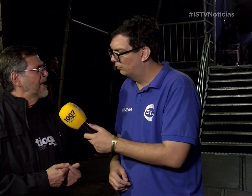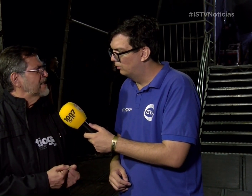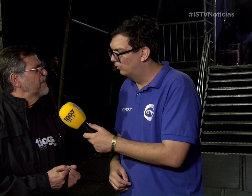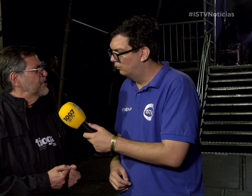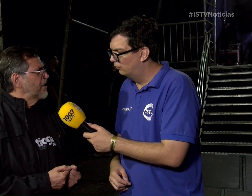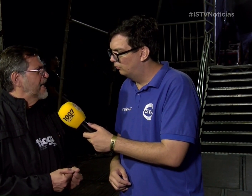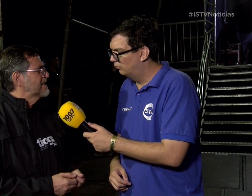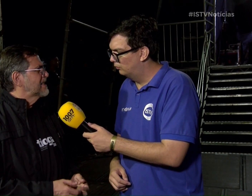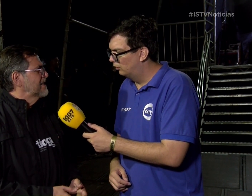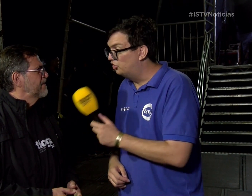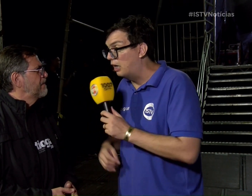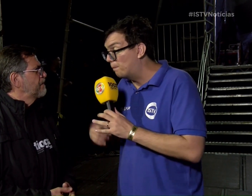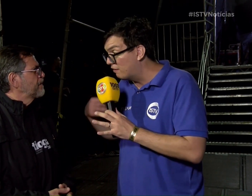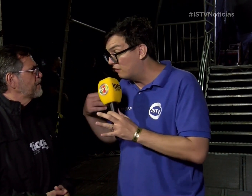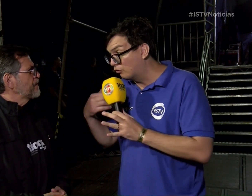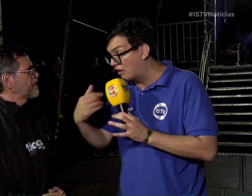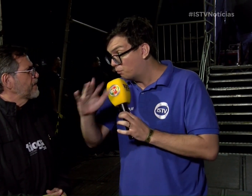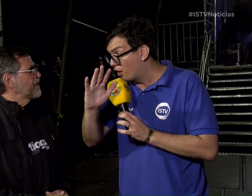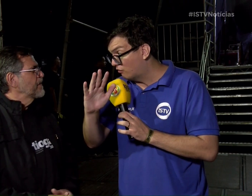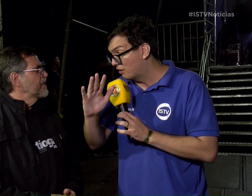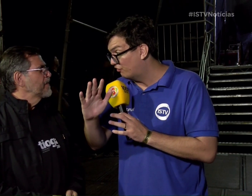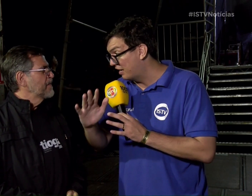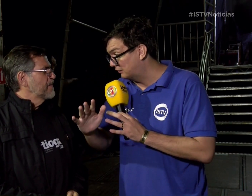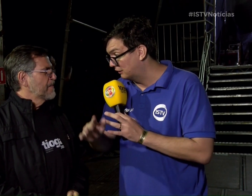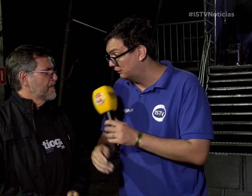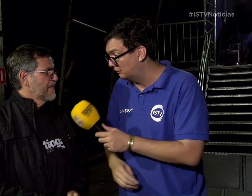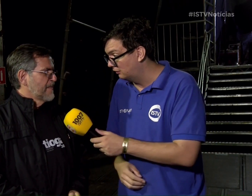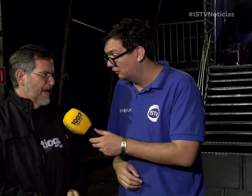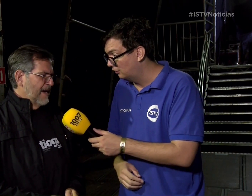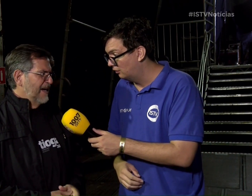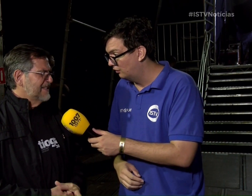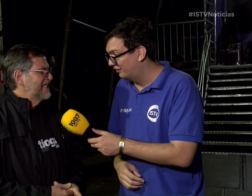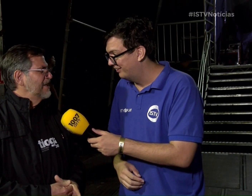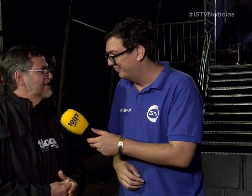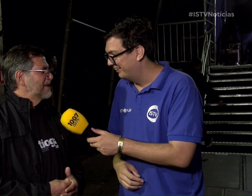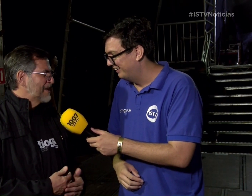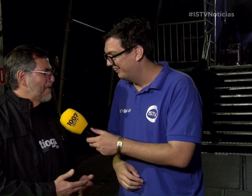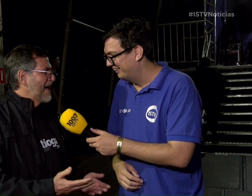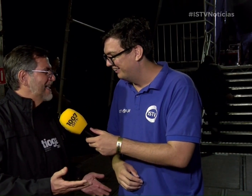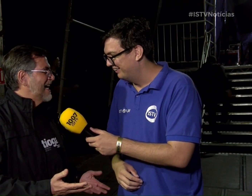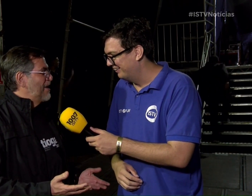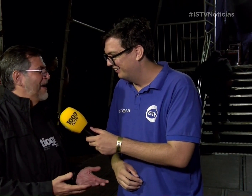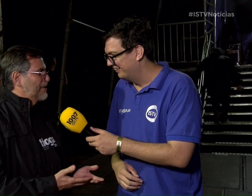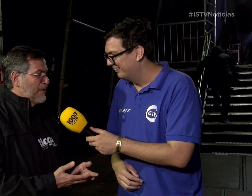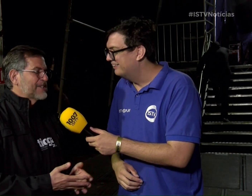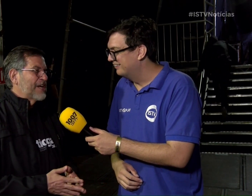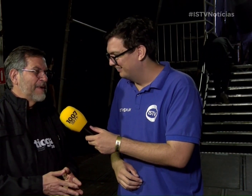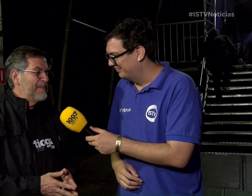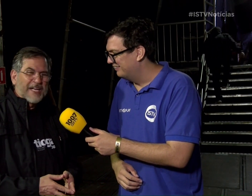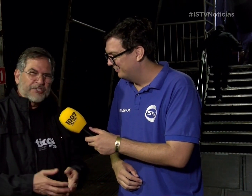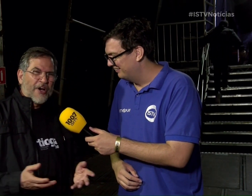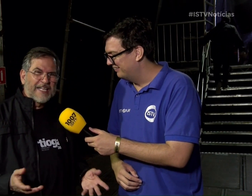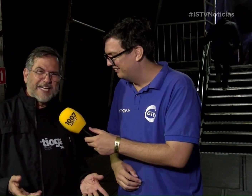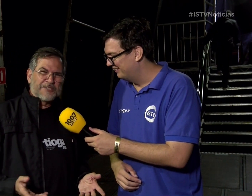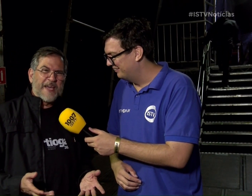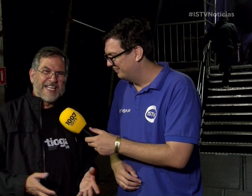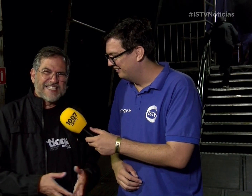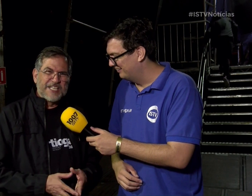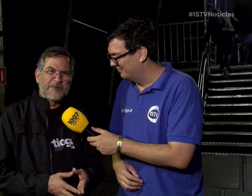população bertioguense. Já pensando nas próximas festas? Ah, sim, nós temos aí um calendário, não é à toa, que chama de Bertioga 365,